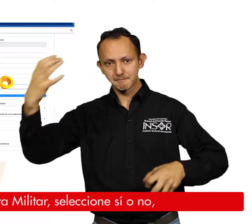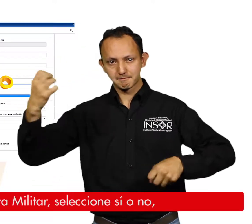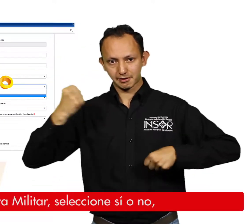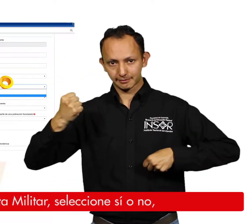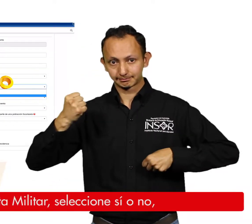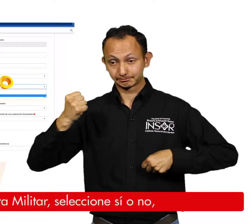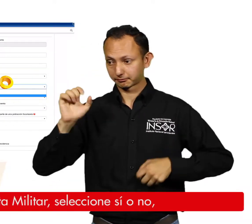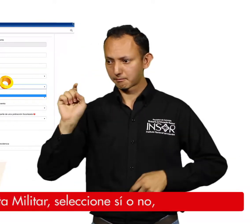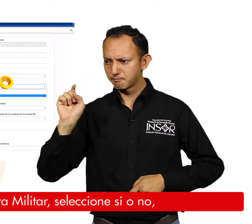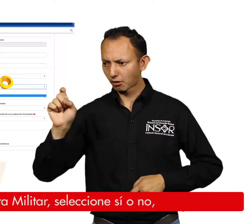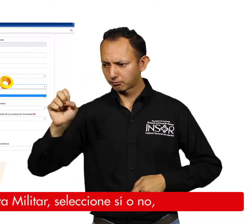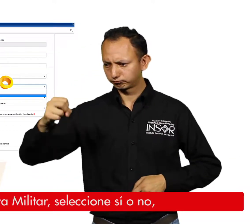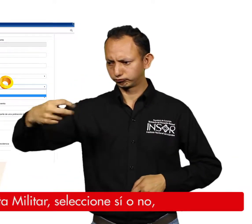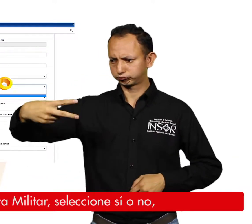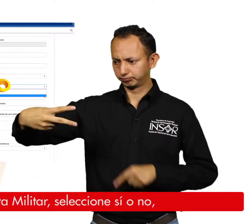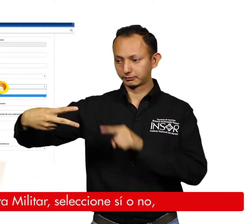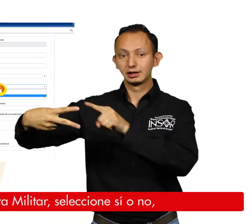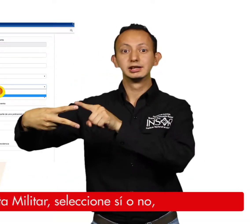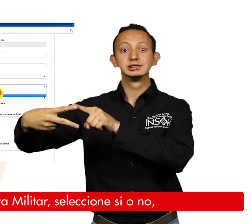Libreta militar.